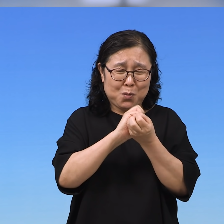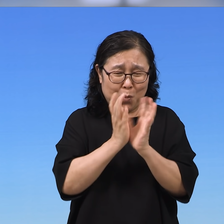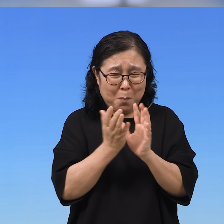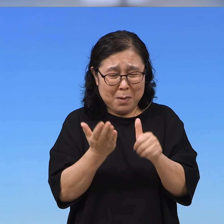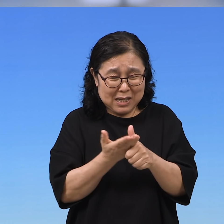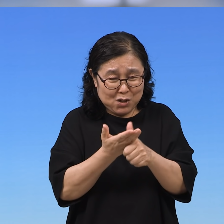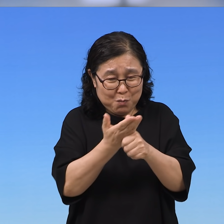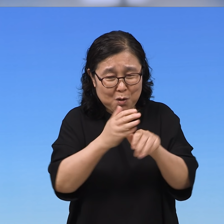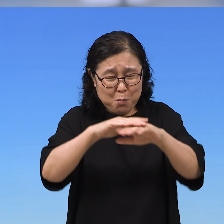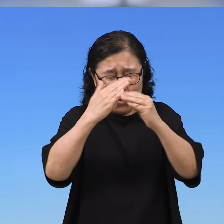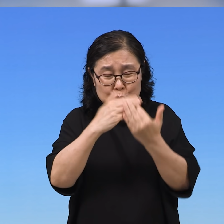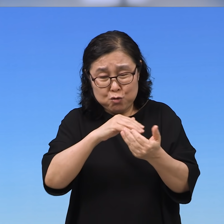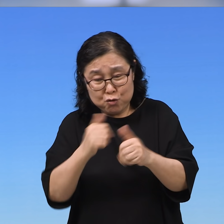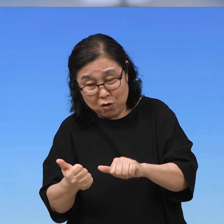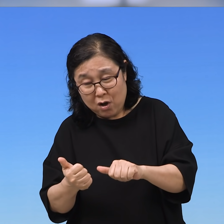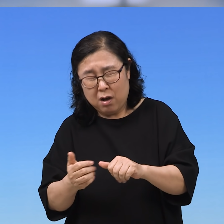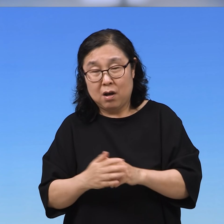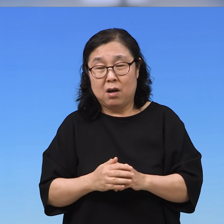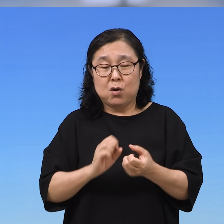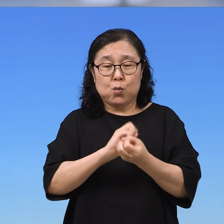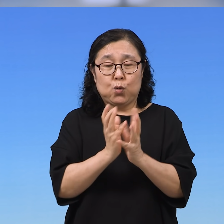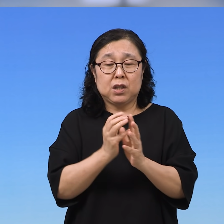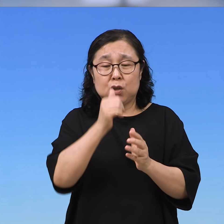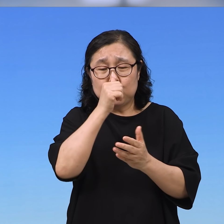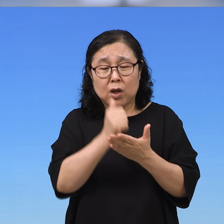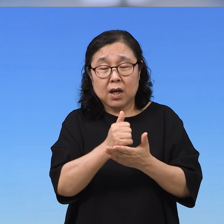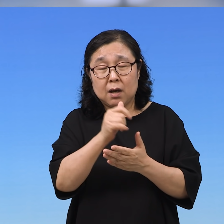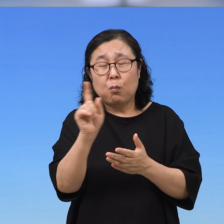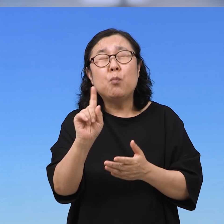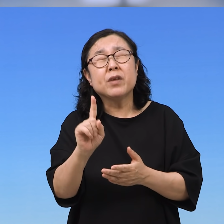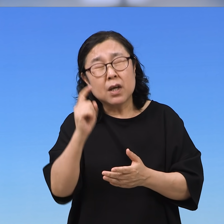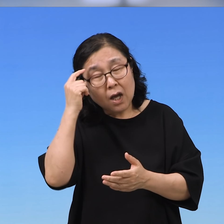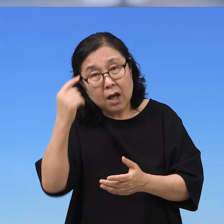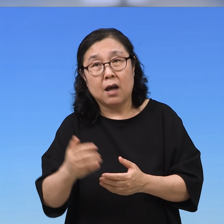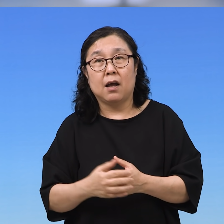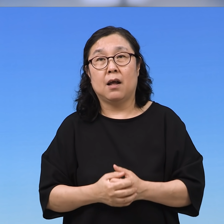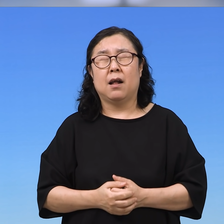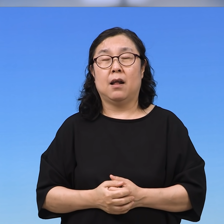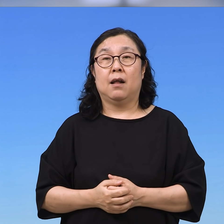꽃만 피우면 다 죽는다. 그 꽃이 무슨 죄예요?